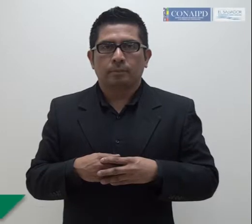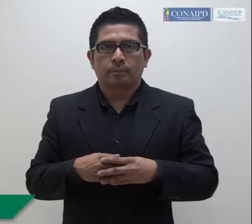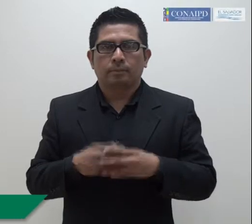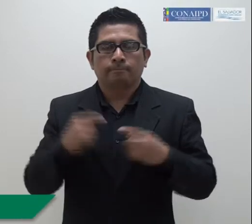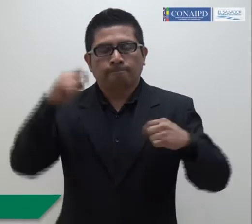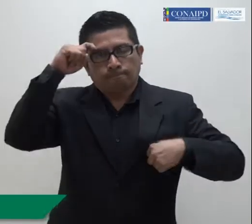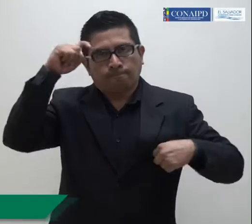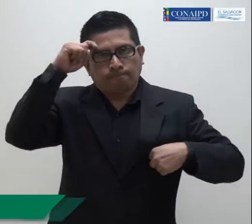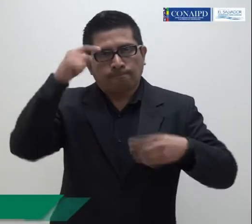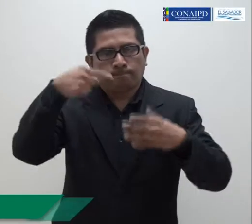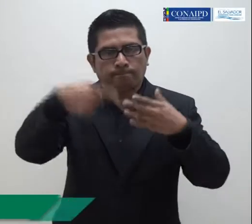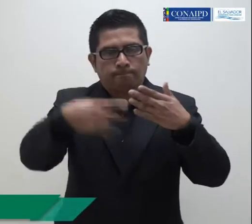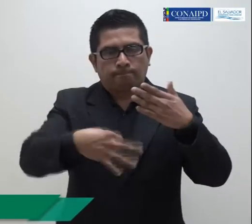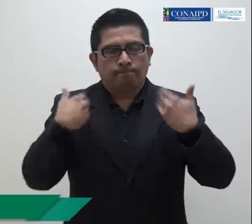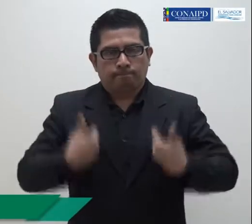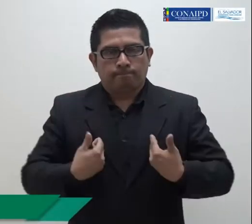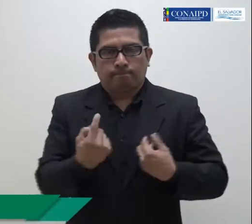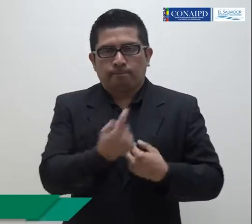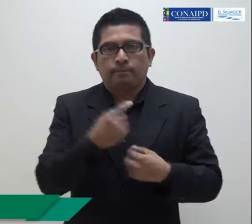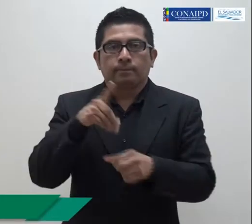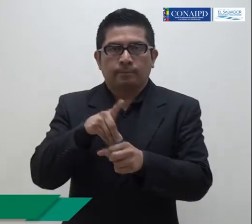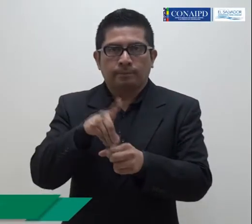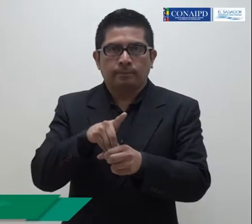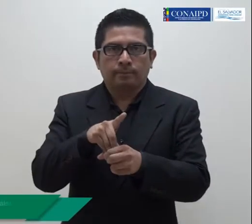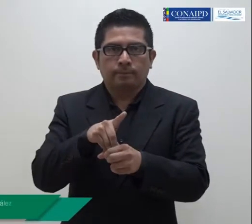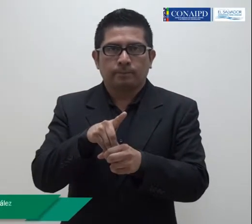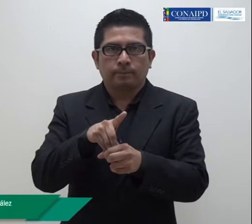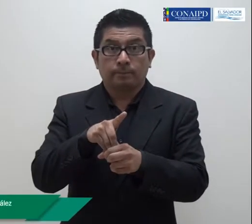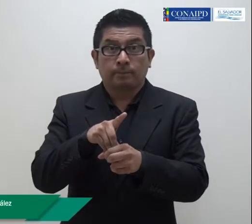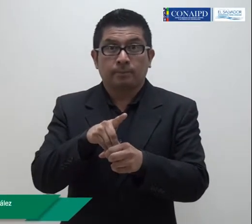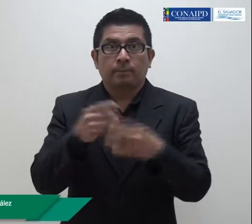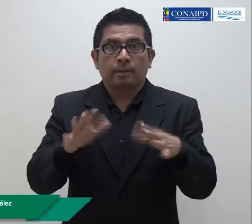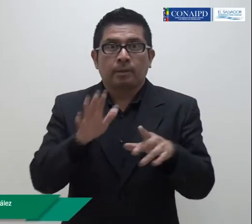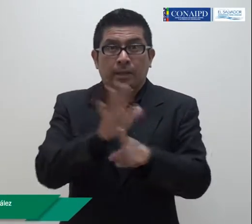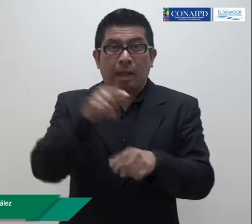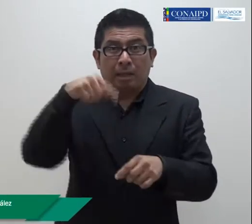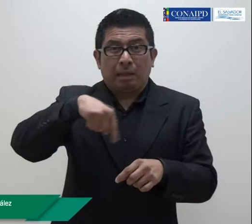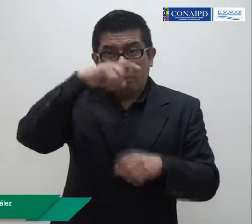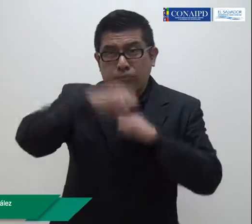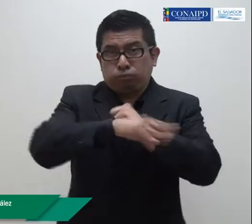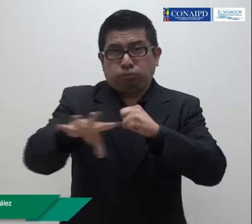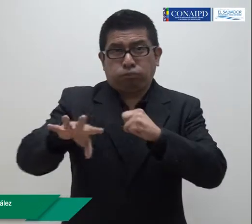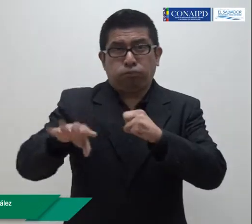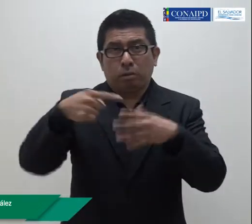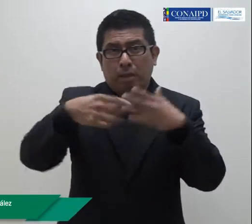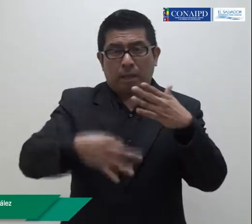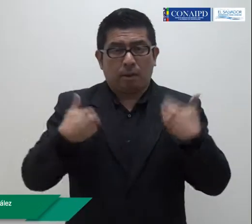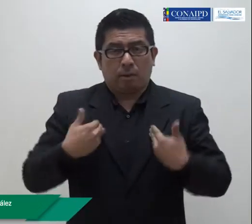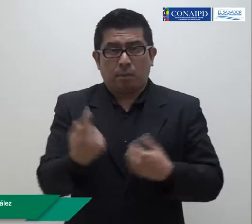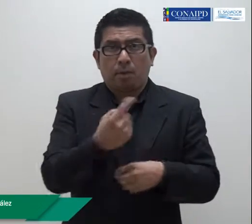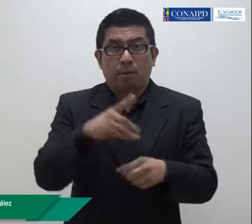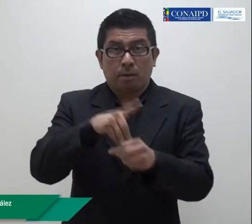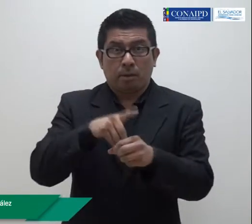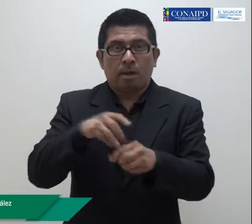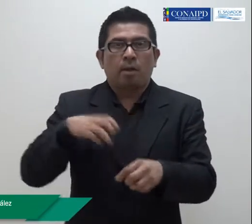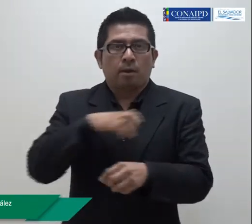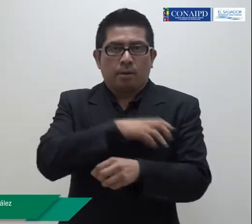Concientización de derechos de las personas con discapacidad. En su rol de promover los derechos de las personas con discapacidad, el CONAIPD